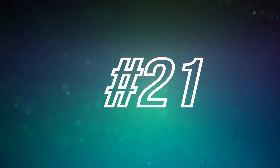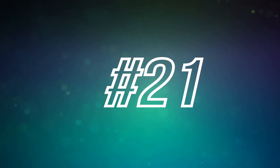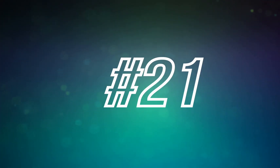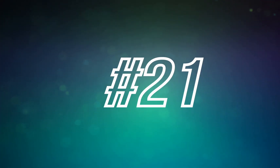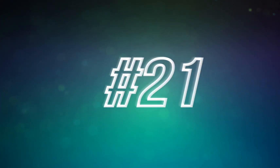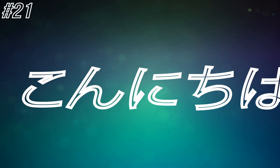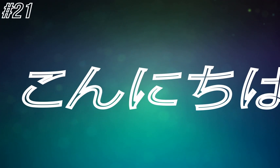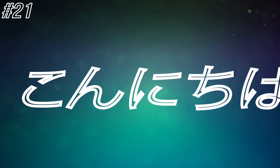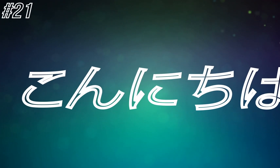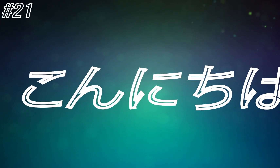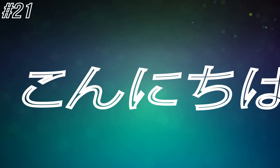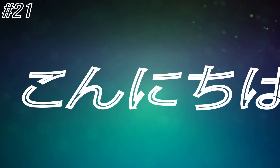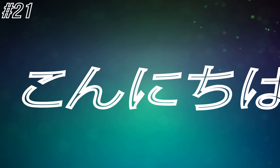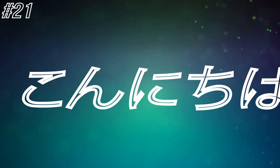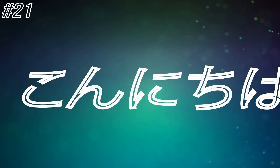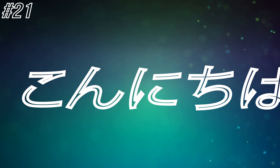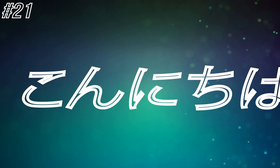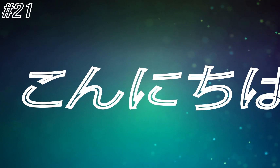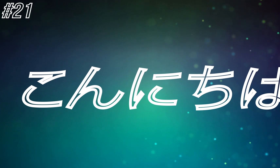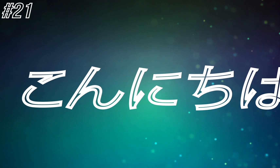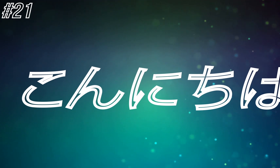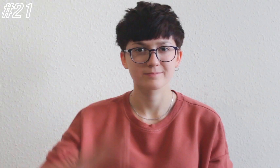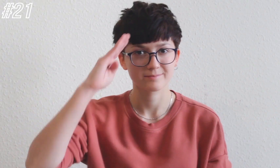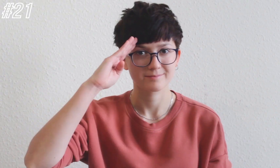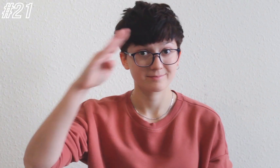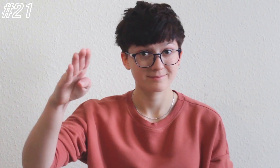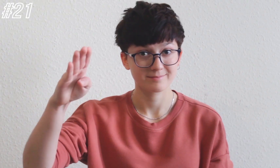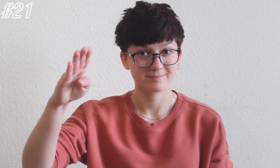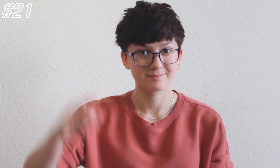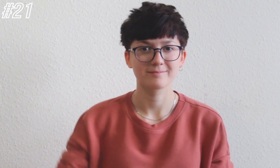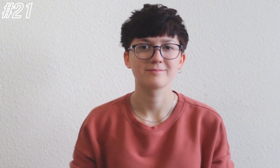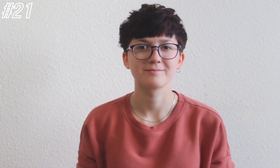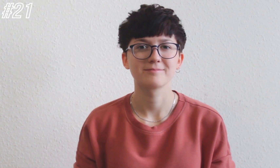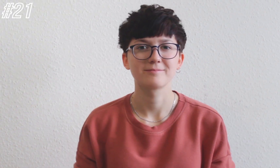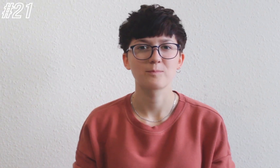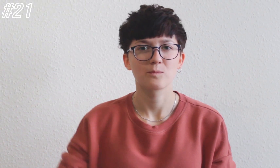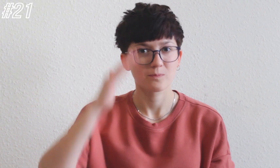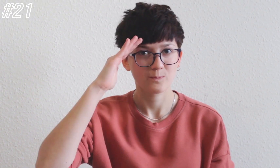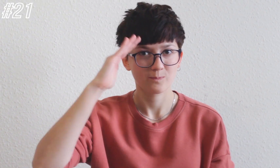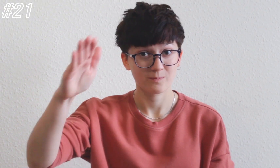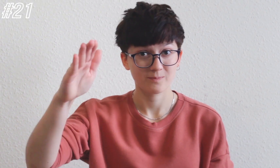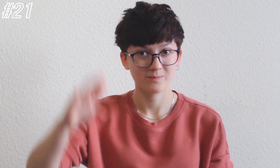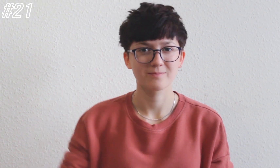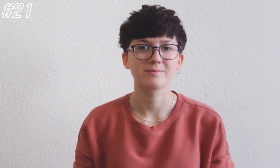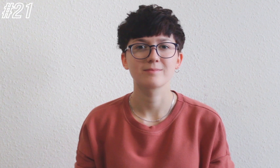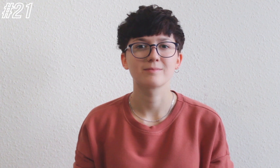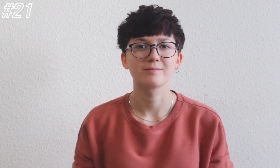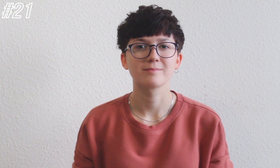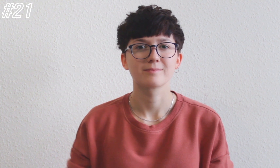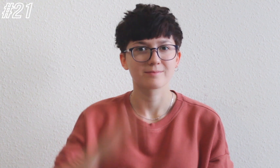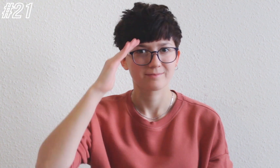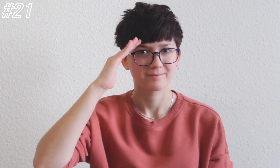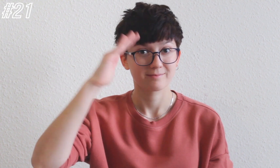21、こんにちは。こんにちはというには、手のひらを外側に向けるようにして、平らにした